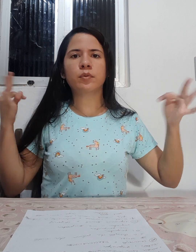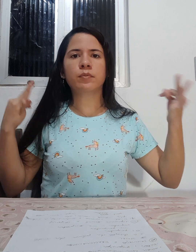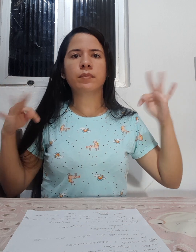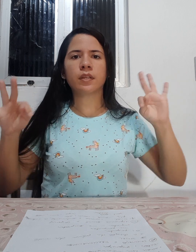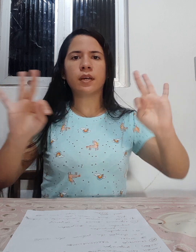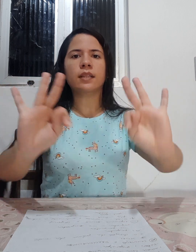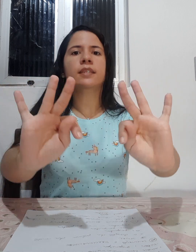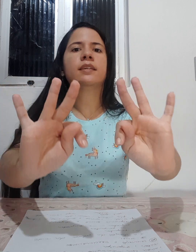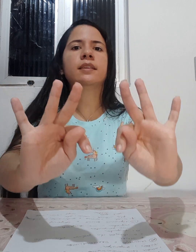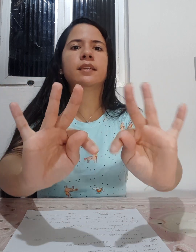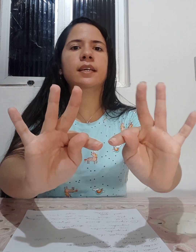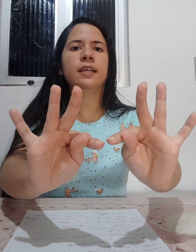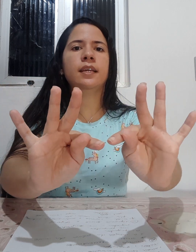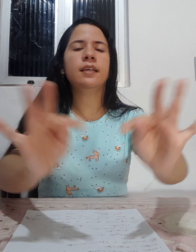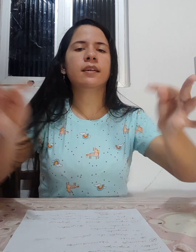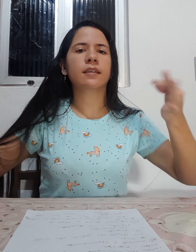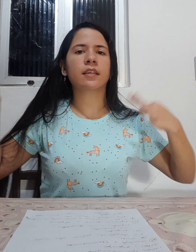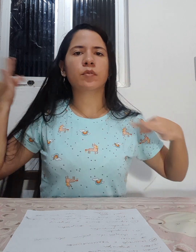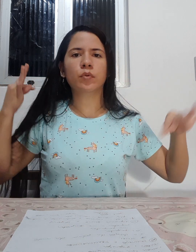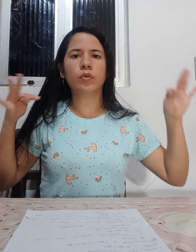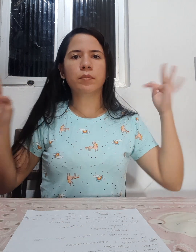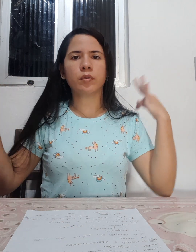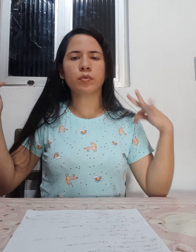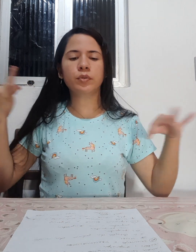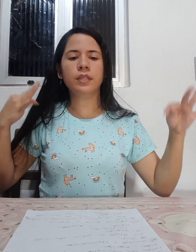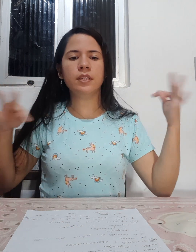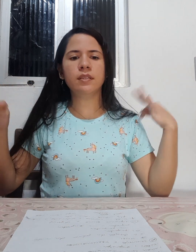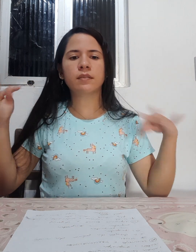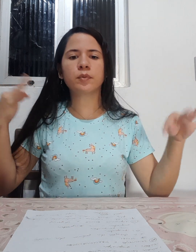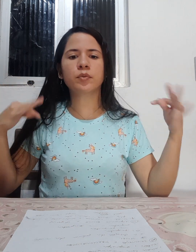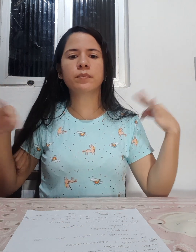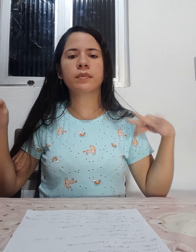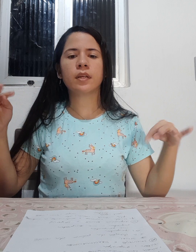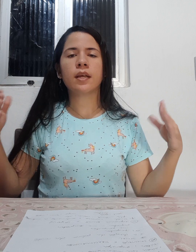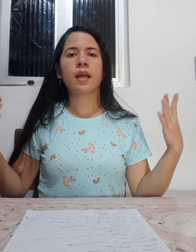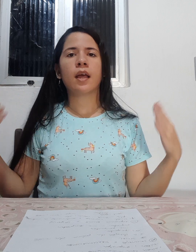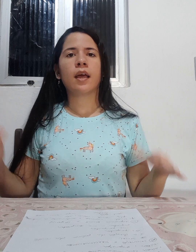turismo, que é a letra T, aqui no ombro, o turismo,